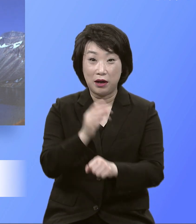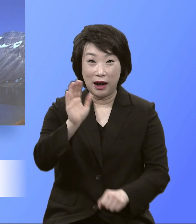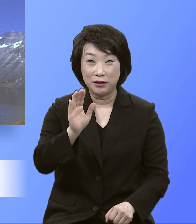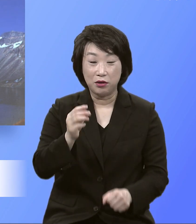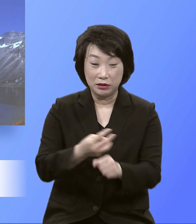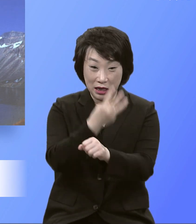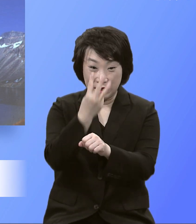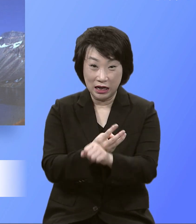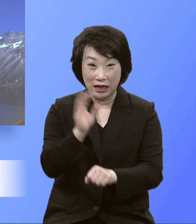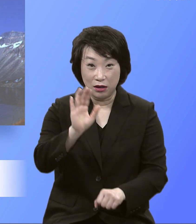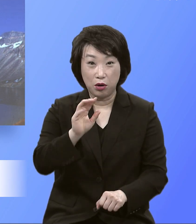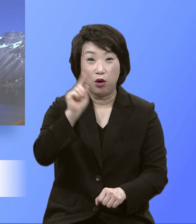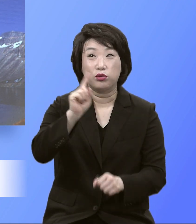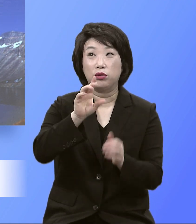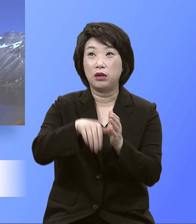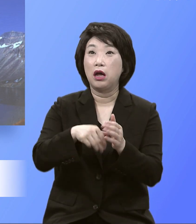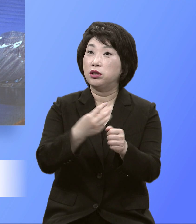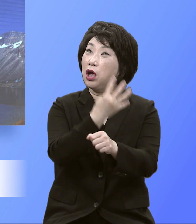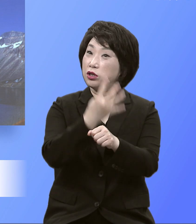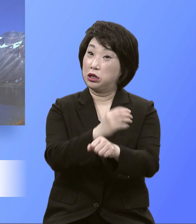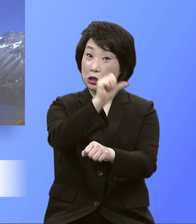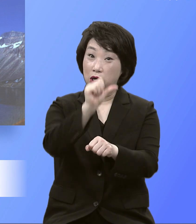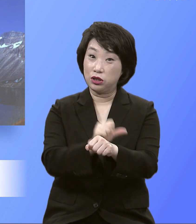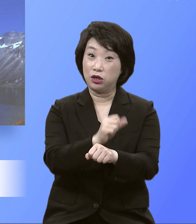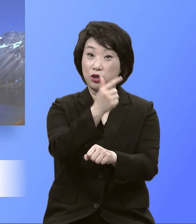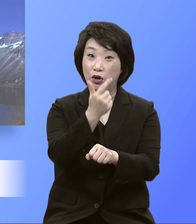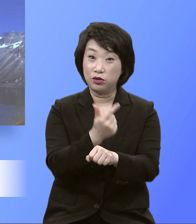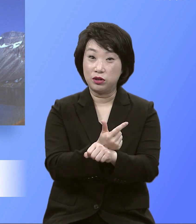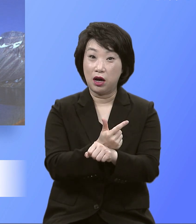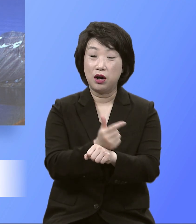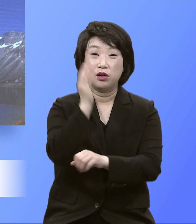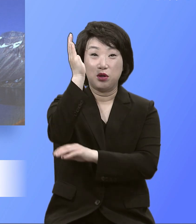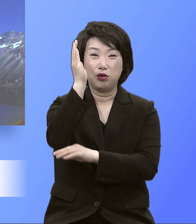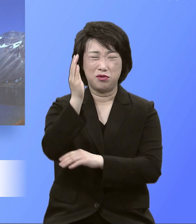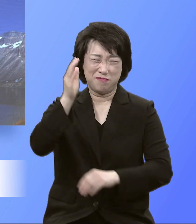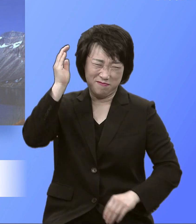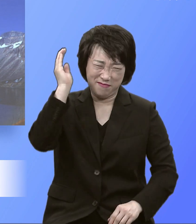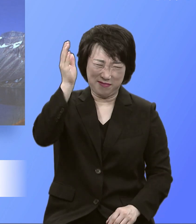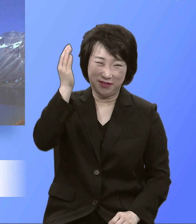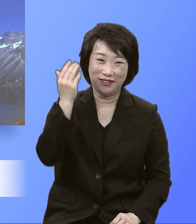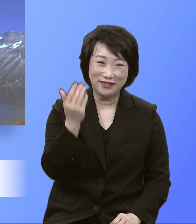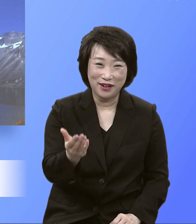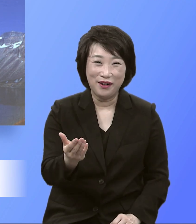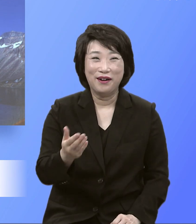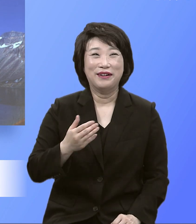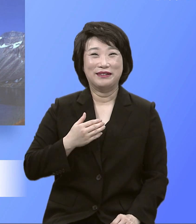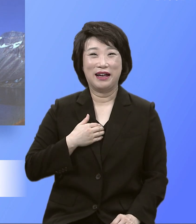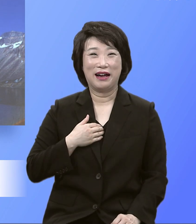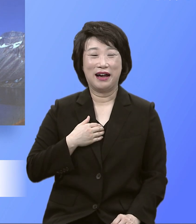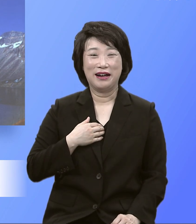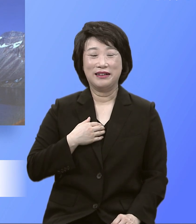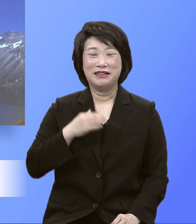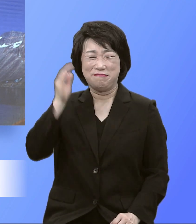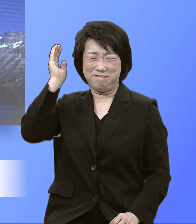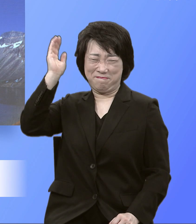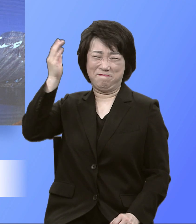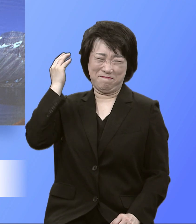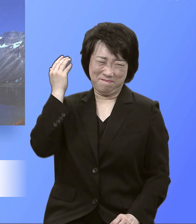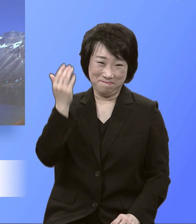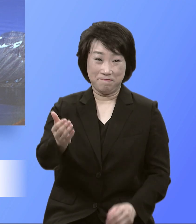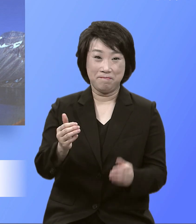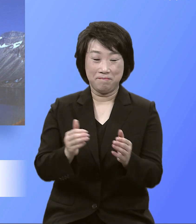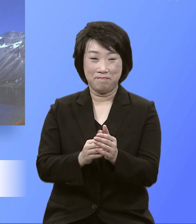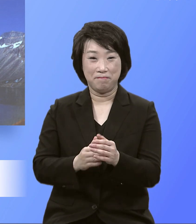아니고 3시간도 어떤 때는 4시간, 5시간, 6시간씩 막 설교해가면서 강한 메시지를